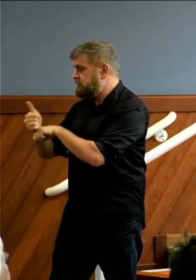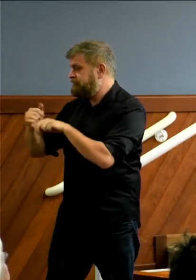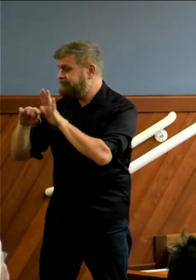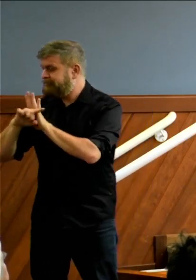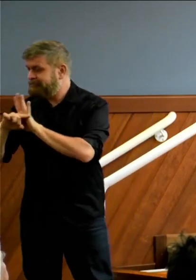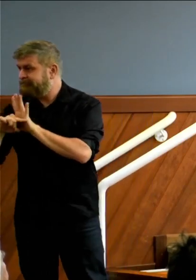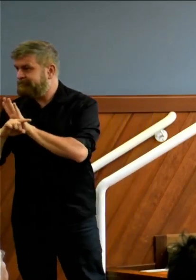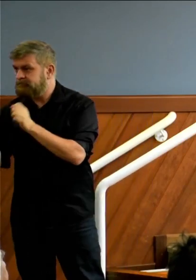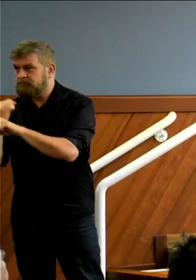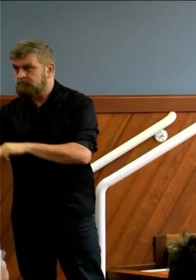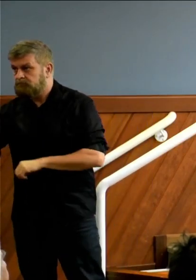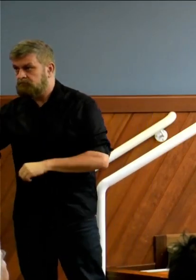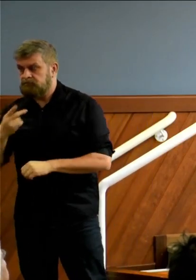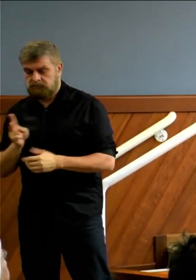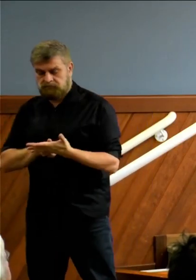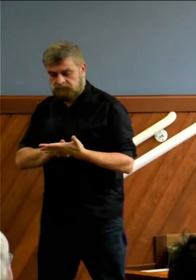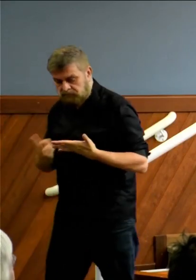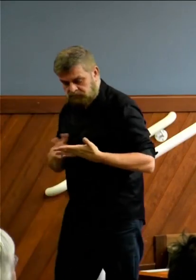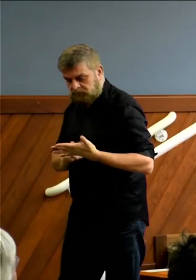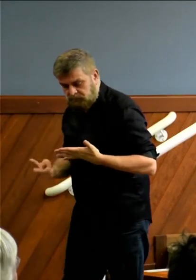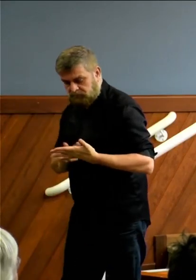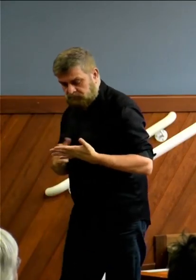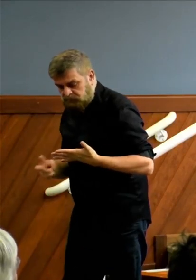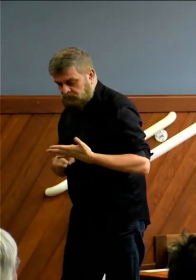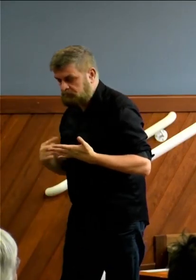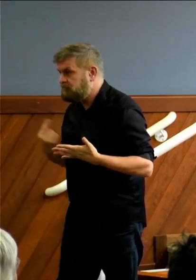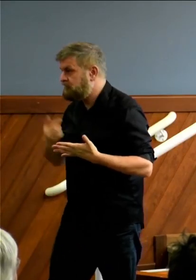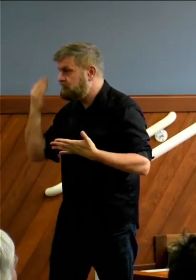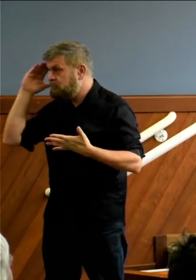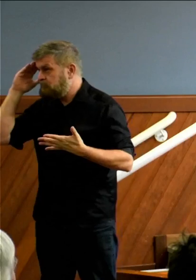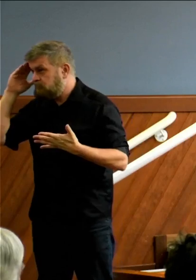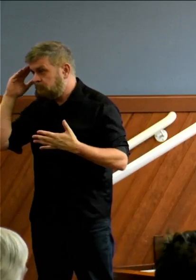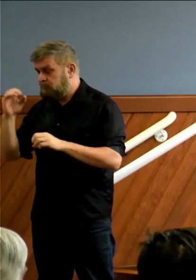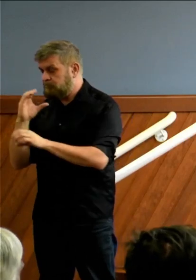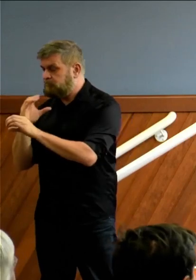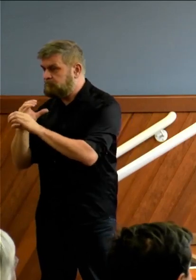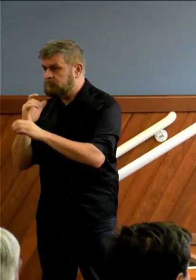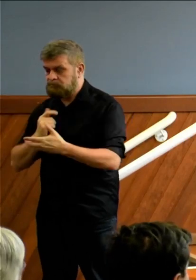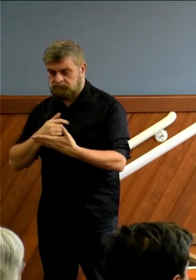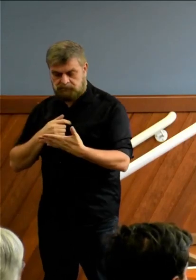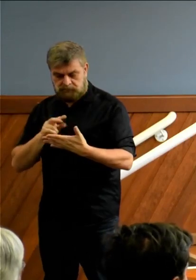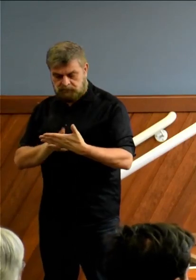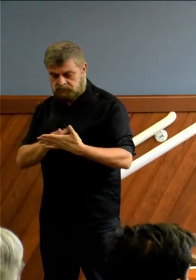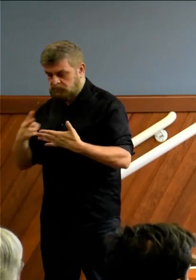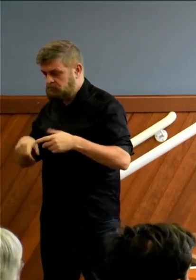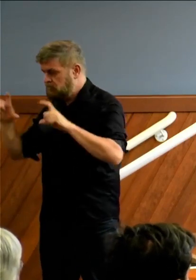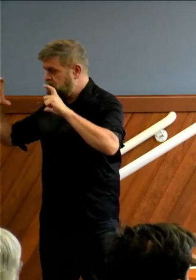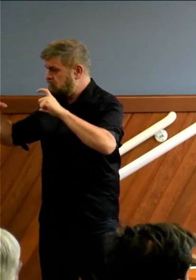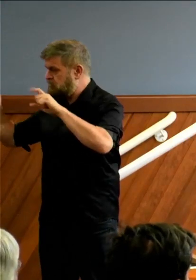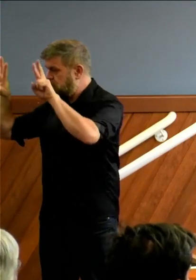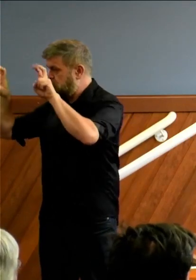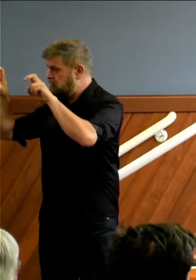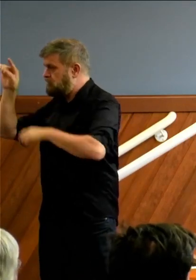pesquisador colocar. Ah, mas eu transcrevo, a gente também transcreve, só que a gente não entende muita coisa. A gente às vezes coloca lá, aí vai o colchete,